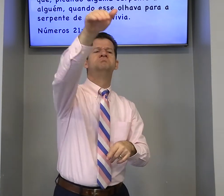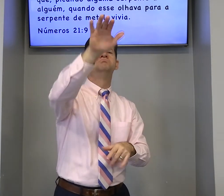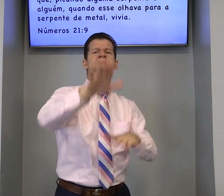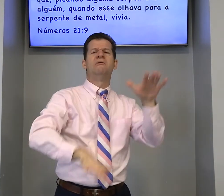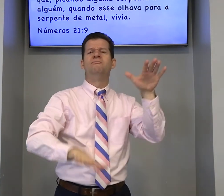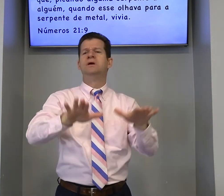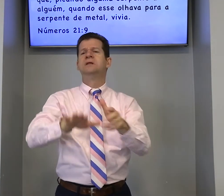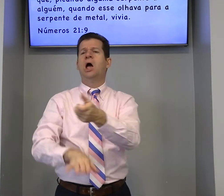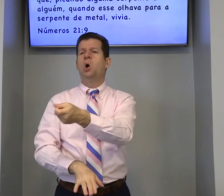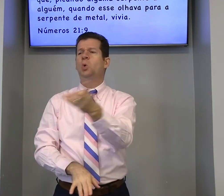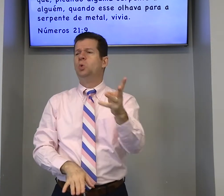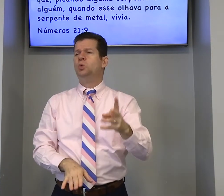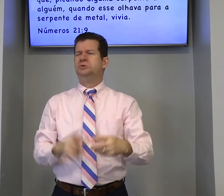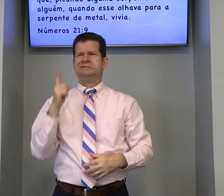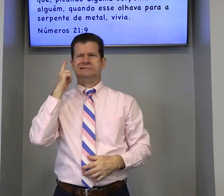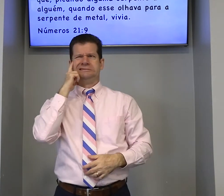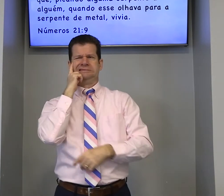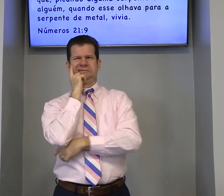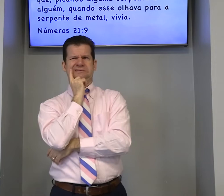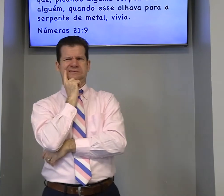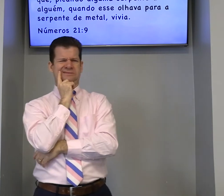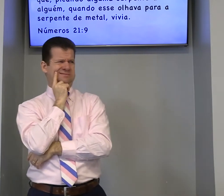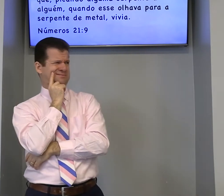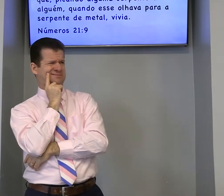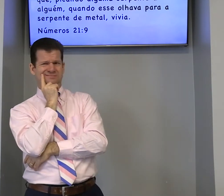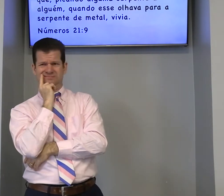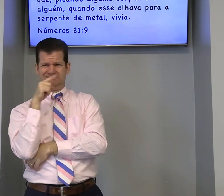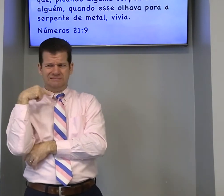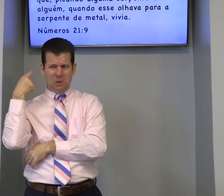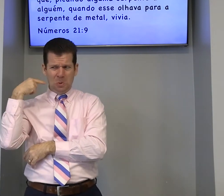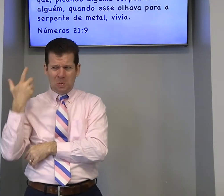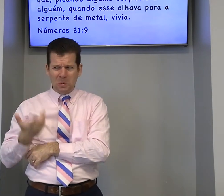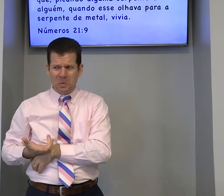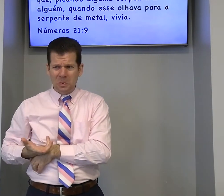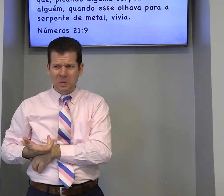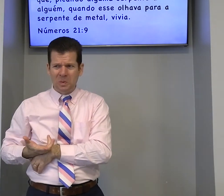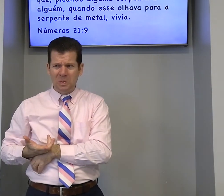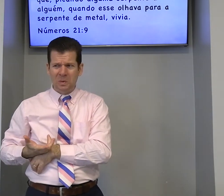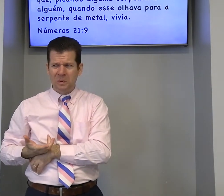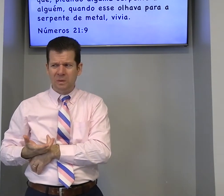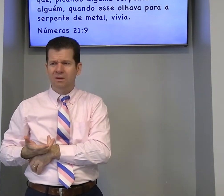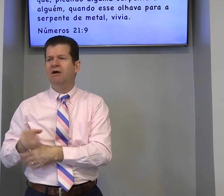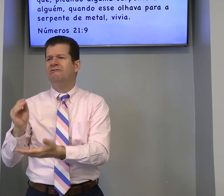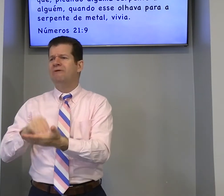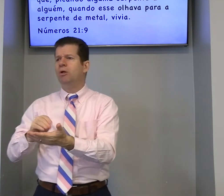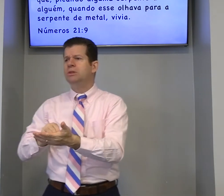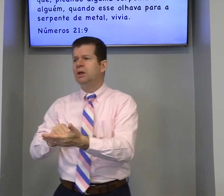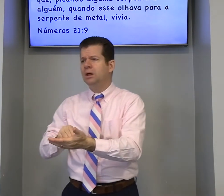E dentro de cada pessoa, alguns talvez pensaram: tá doido,